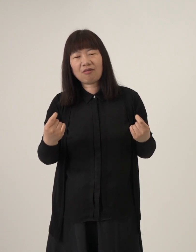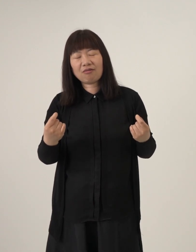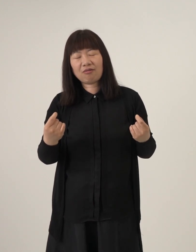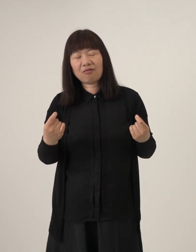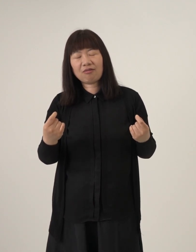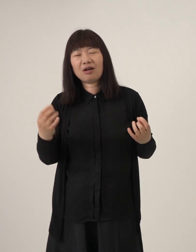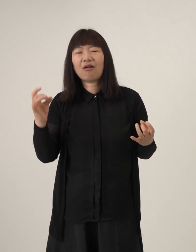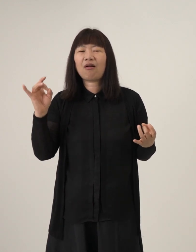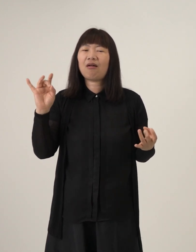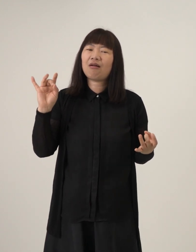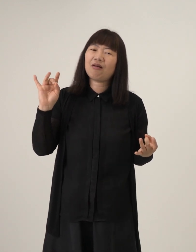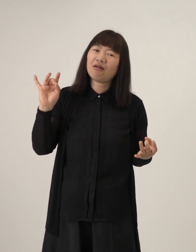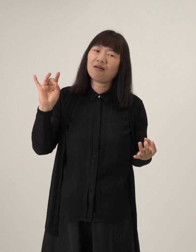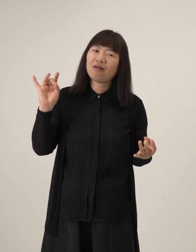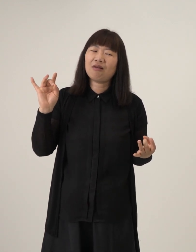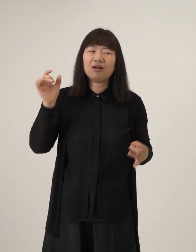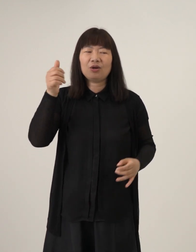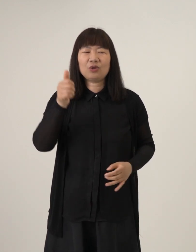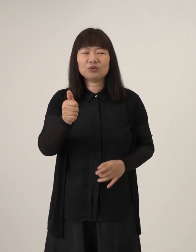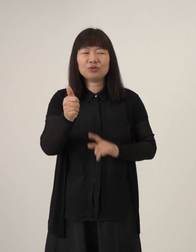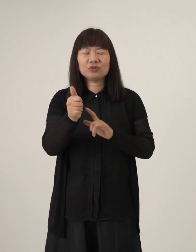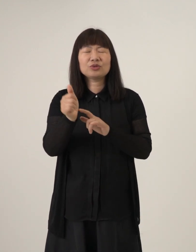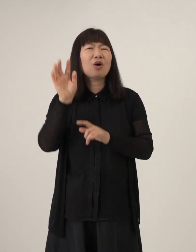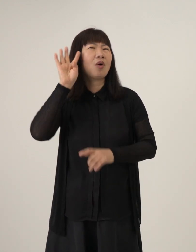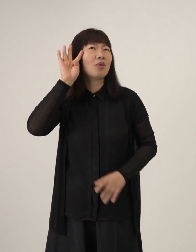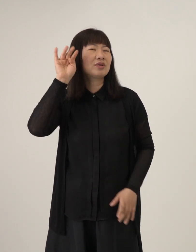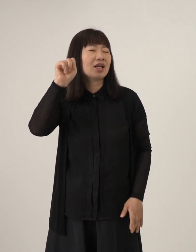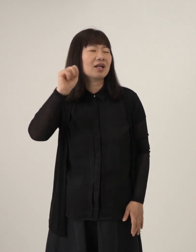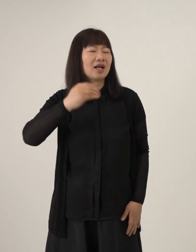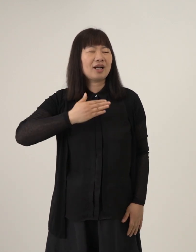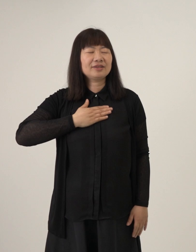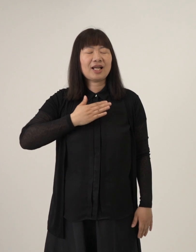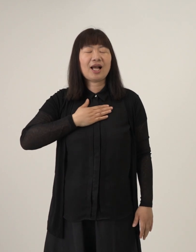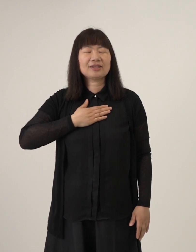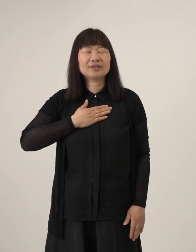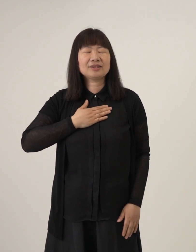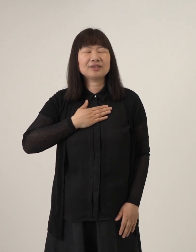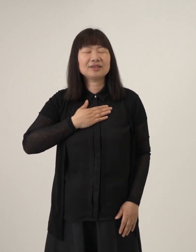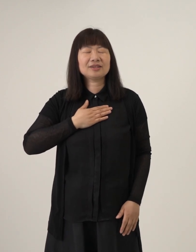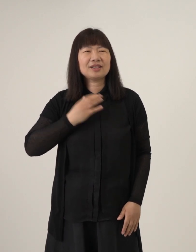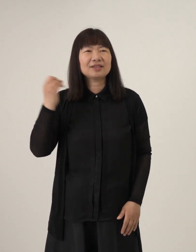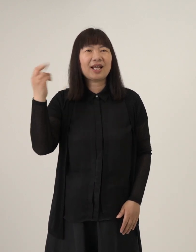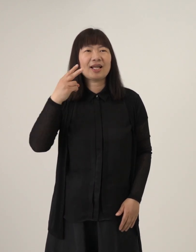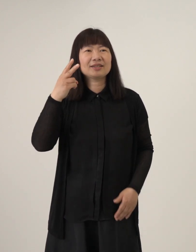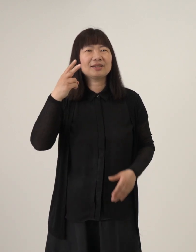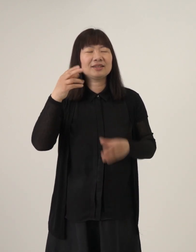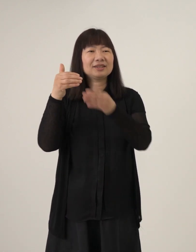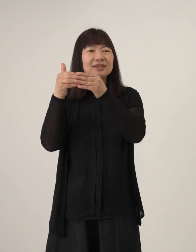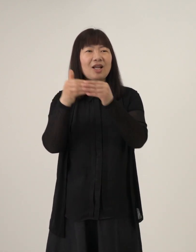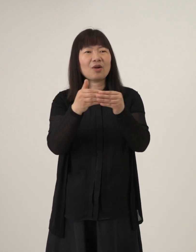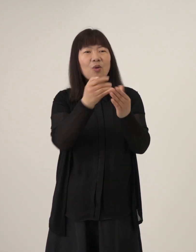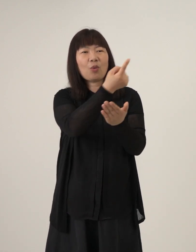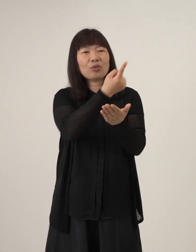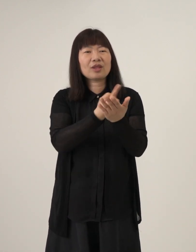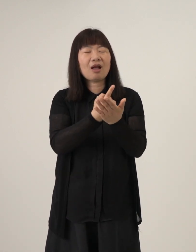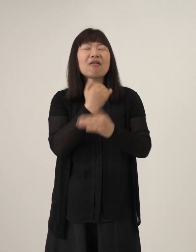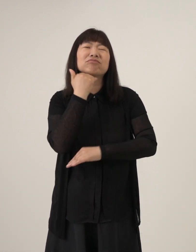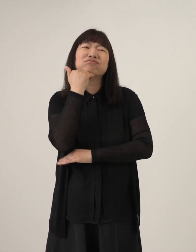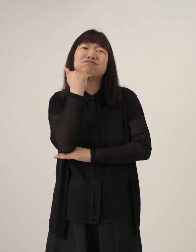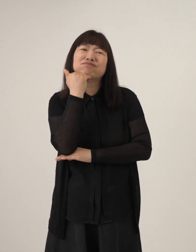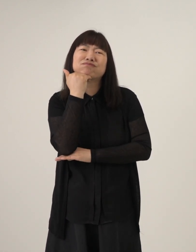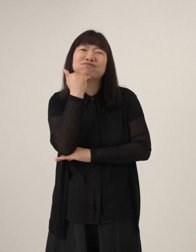망부석이 되어서 주인이 언젠가는 나를 데리러 올 거다. 이거 몇 달을 지금 그러고 있는